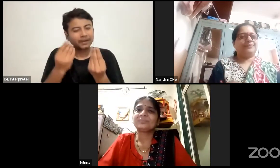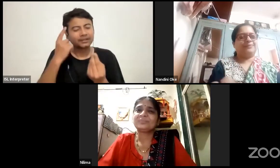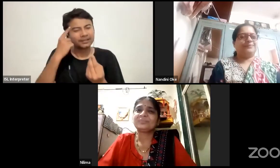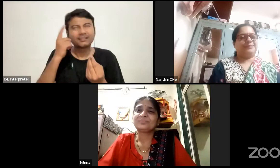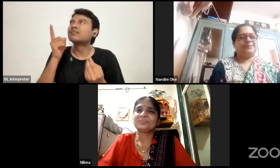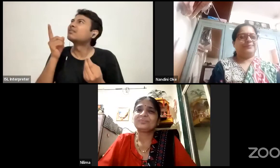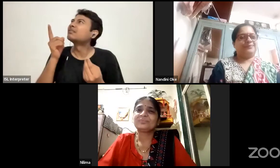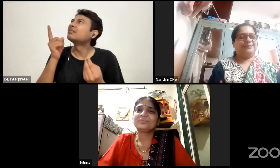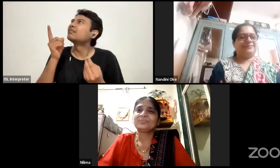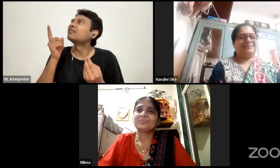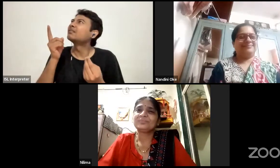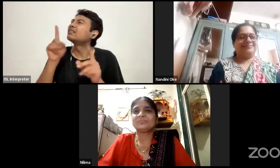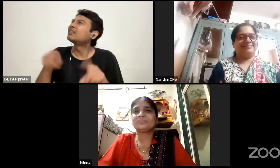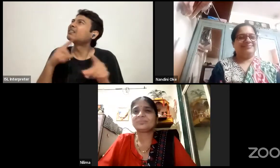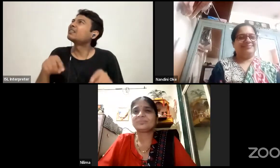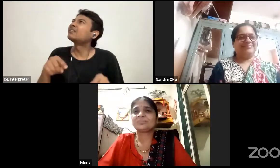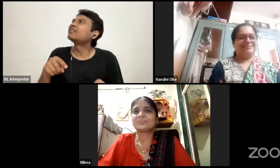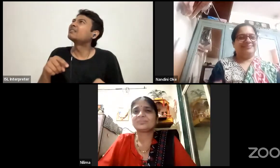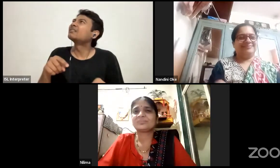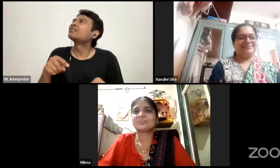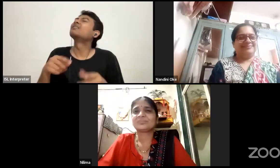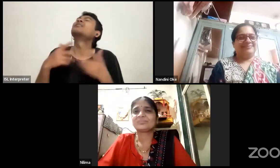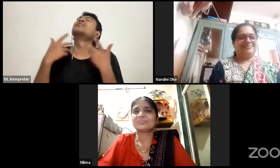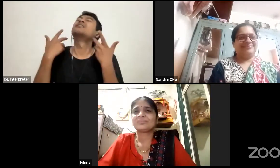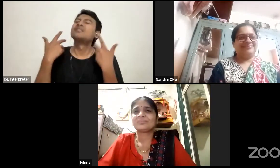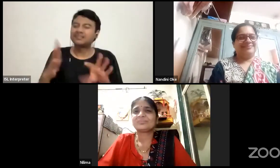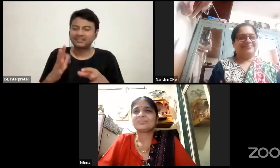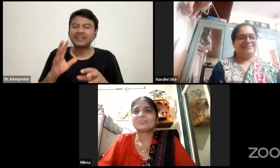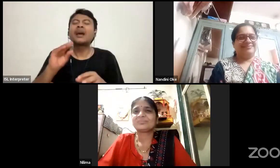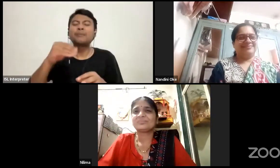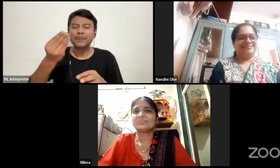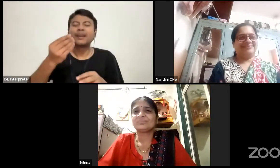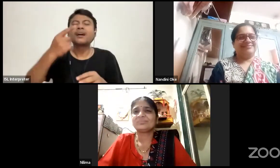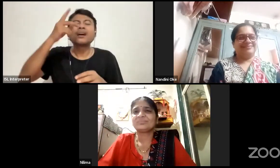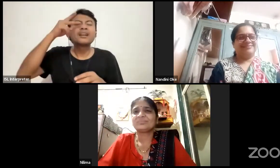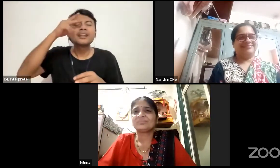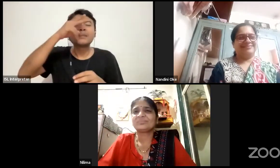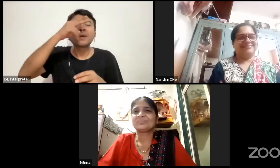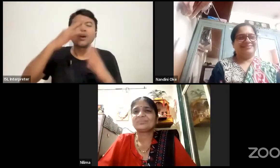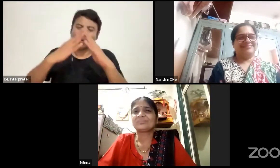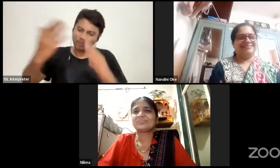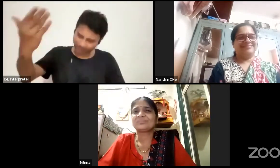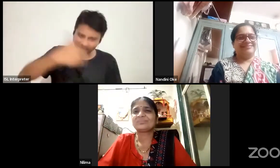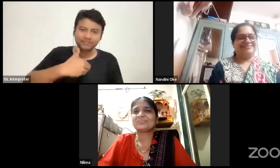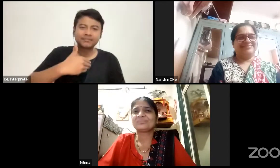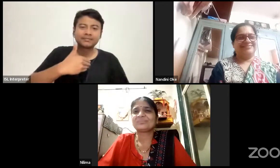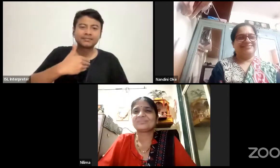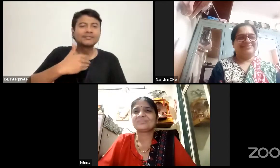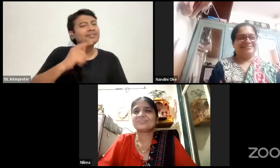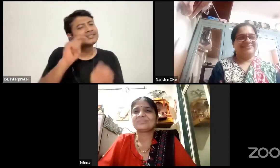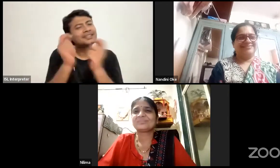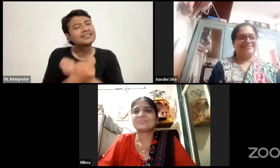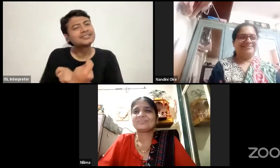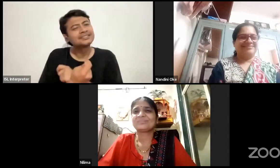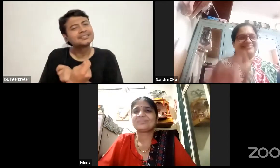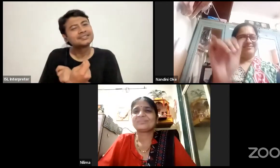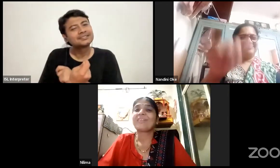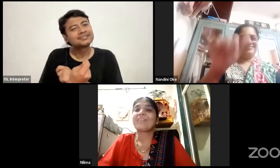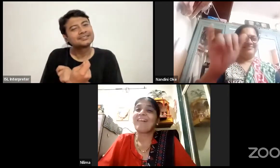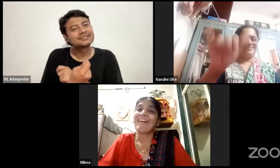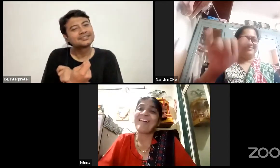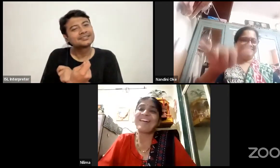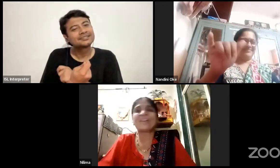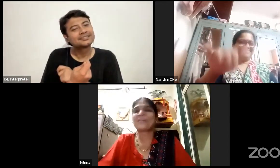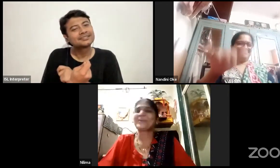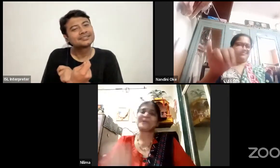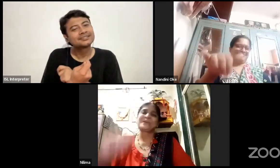जाने दिया तो कोई बात नहीं, नीलिमा माता जी आपके यहाँ पे आ जाएंगे, है ना। तो समय है हर चीज का, समय